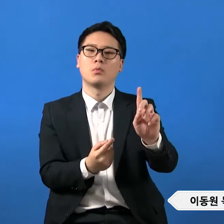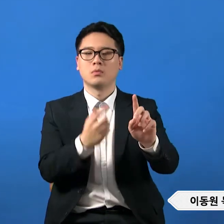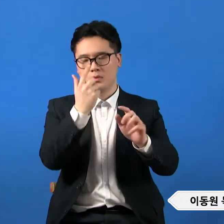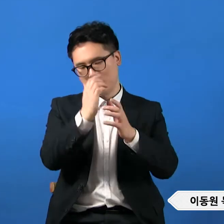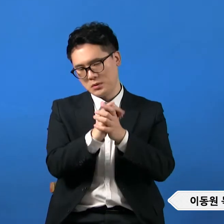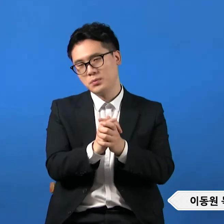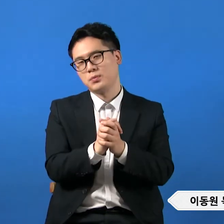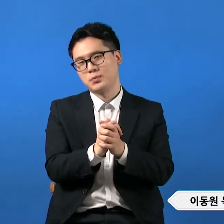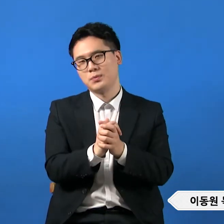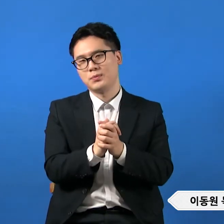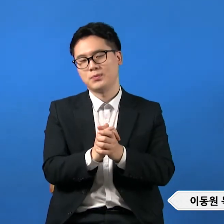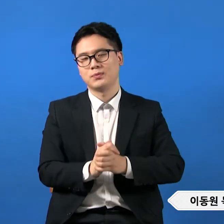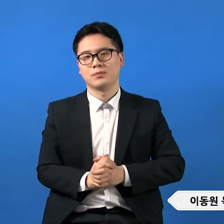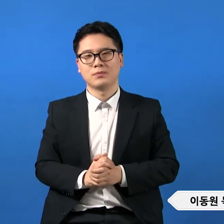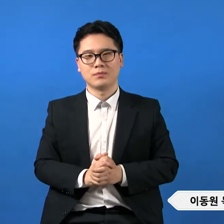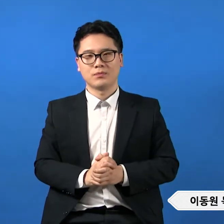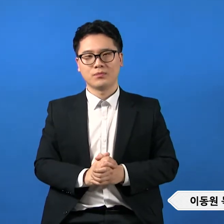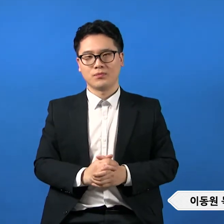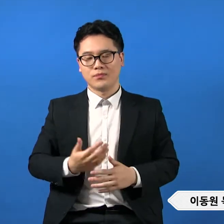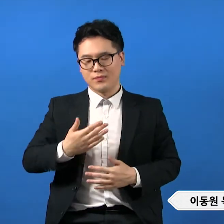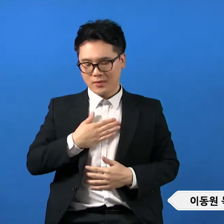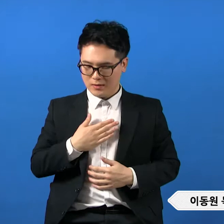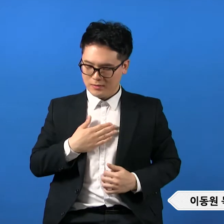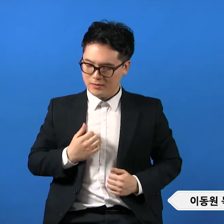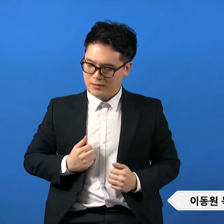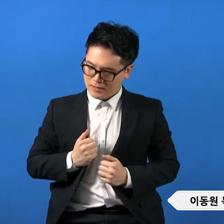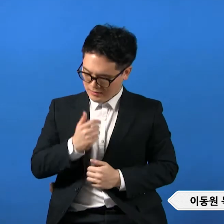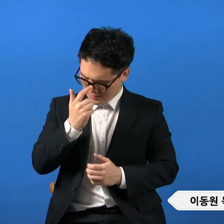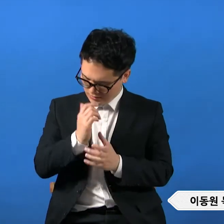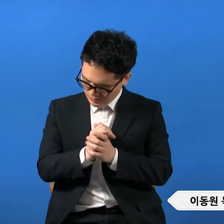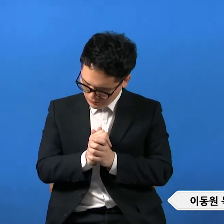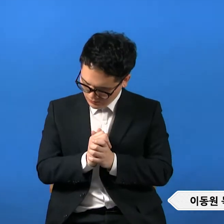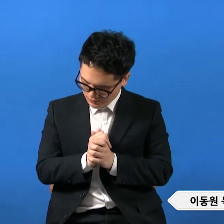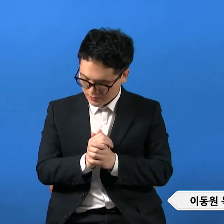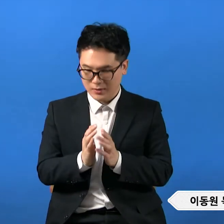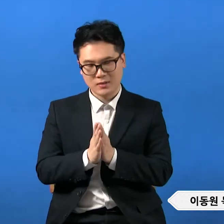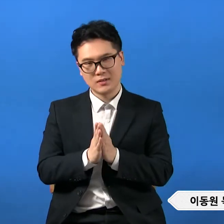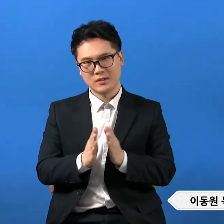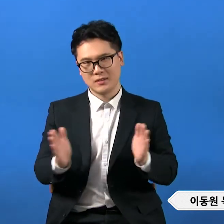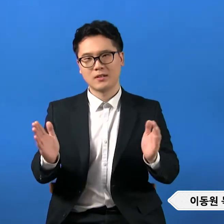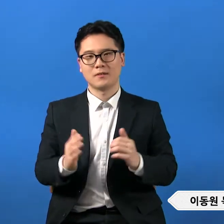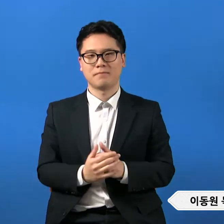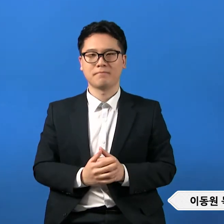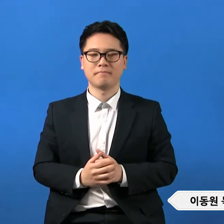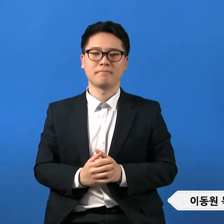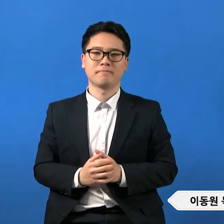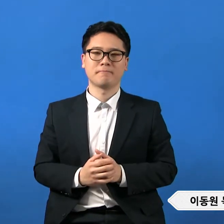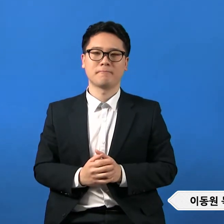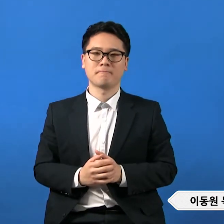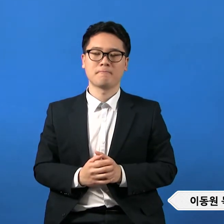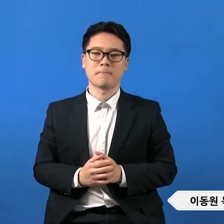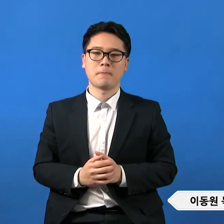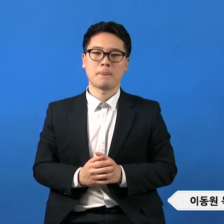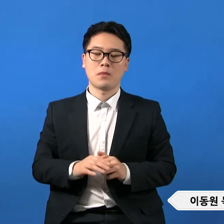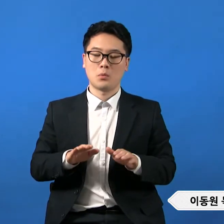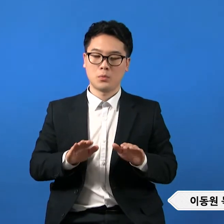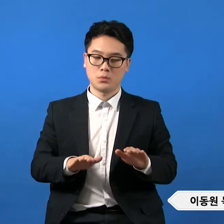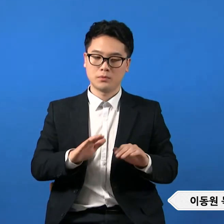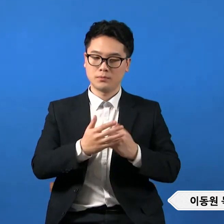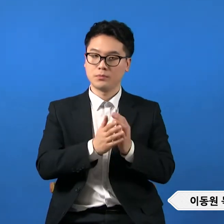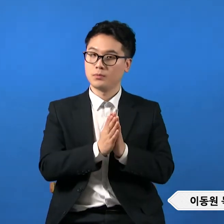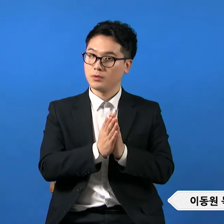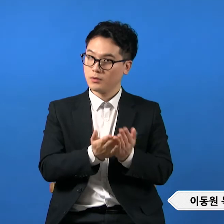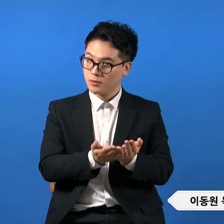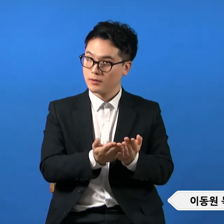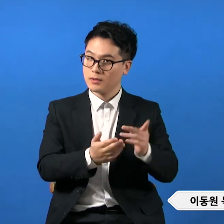것입니다. 그리고 나는 기도하리라 결심한 것입니다. 오늘 본문의 1절은 이렇게